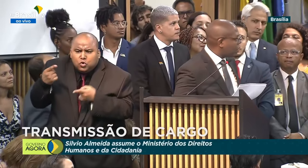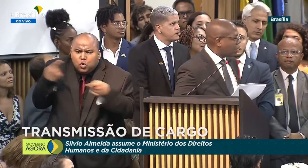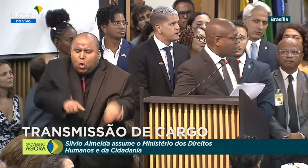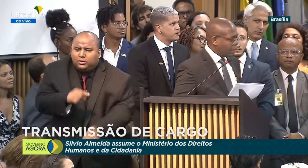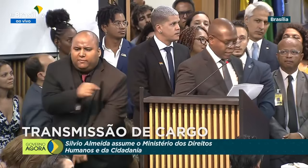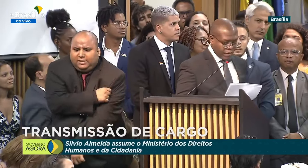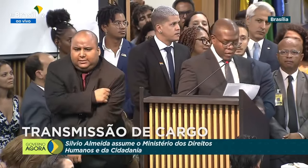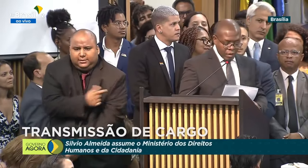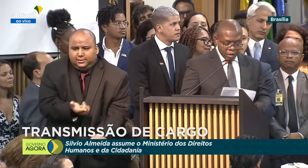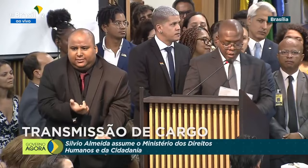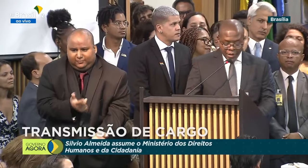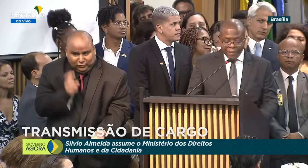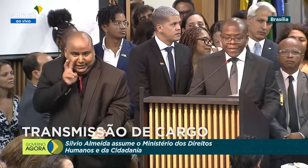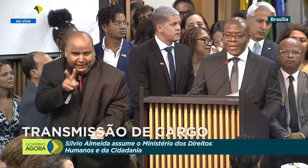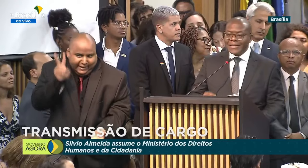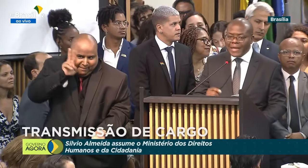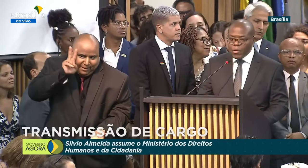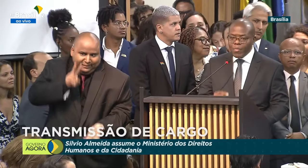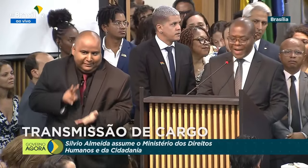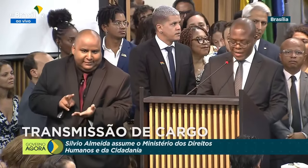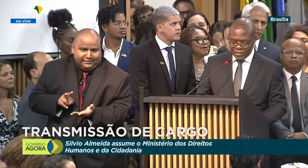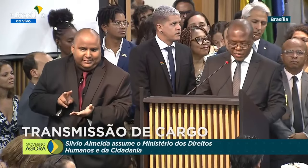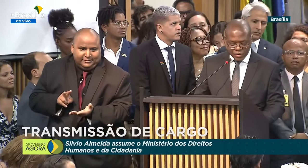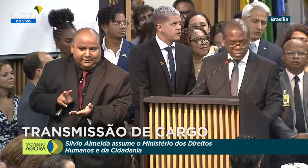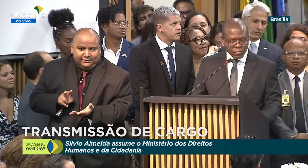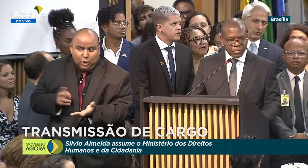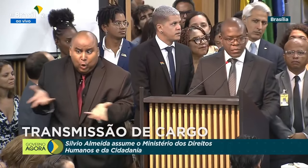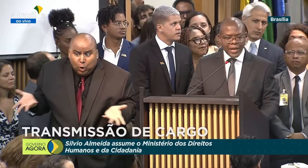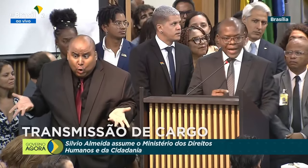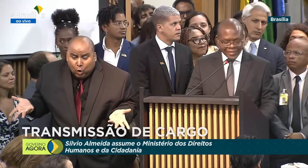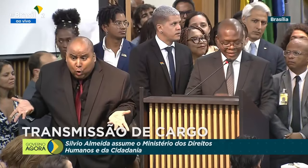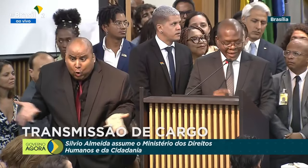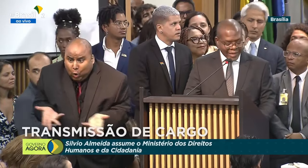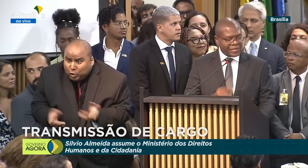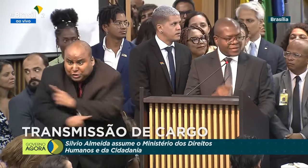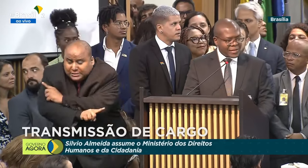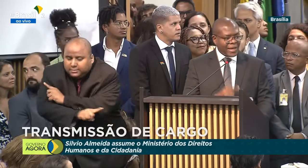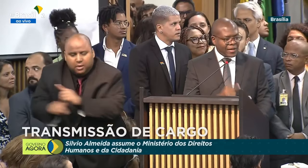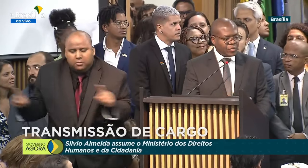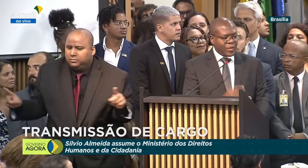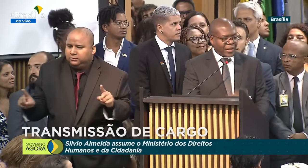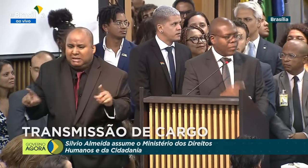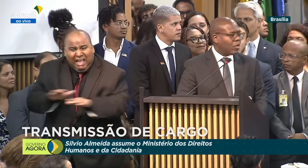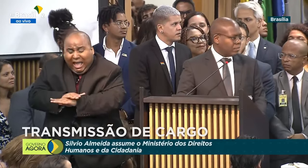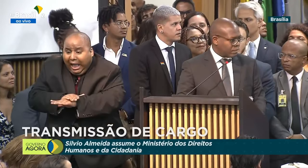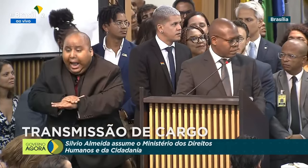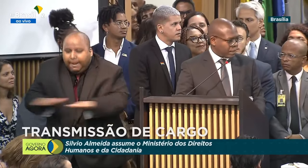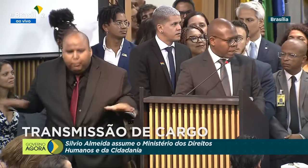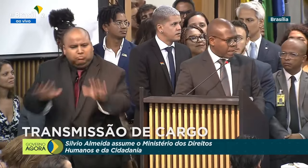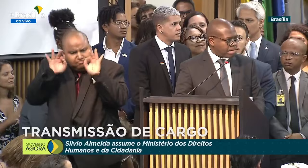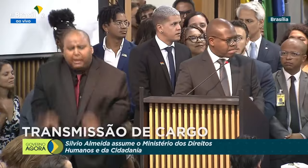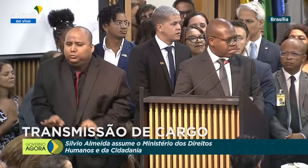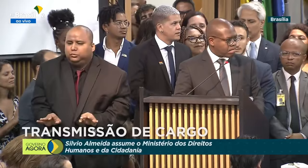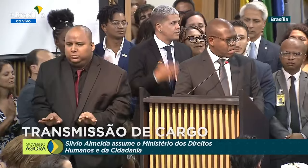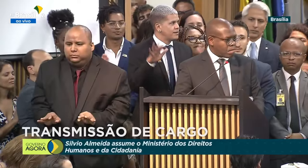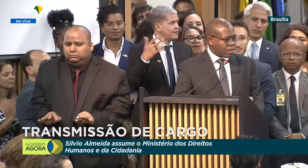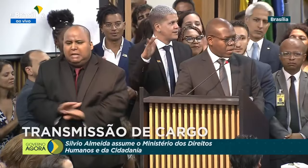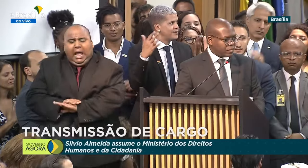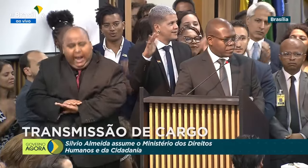vacinação não mais essa era sincera nesse momento acabou